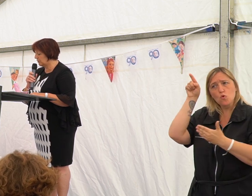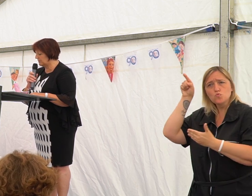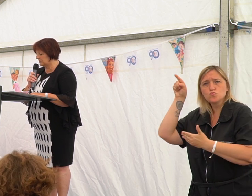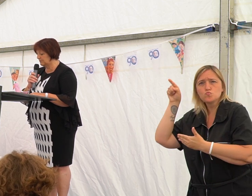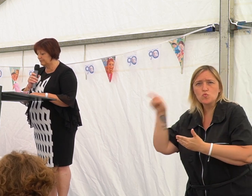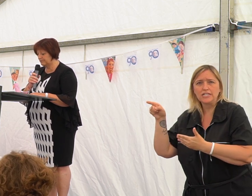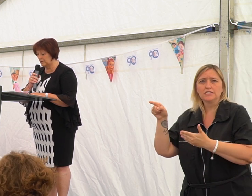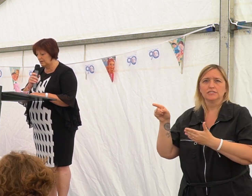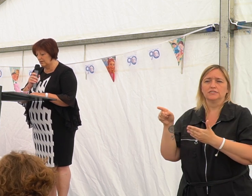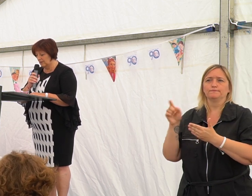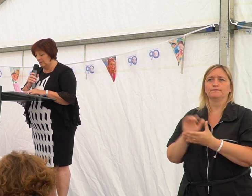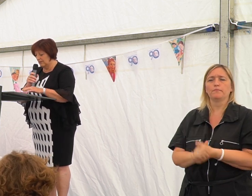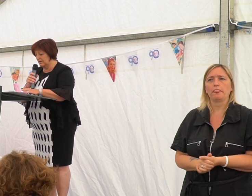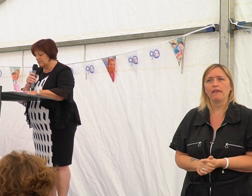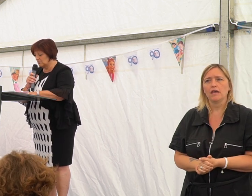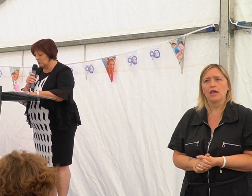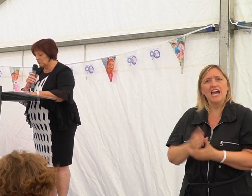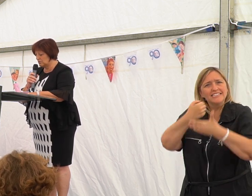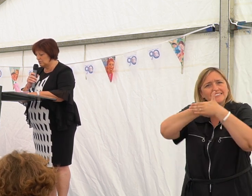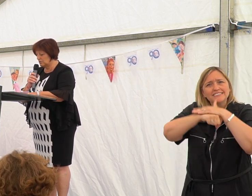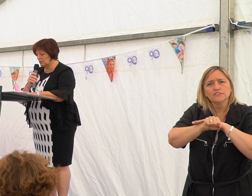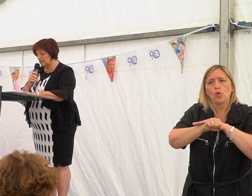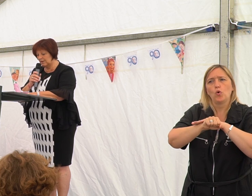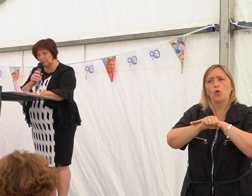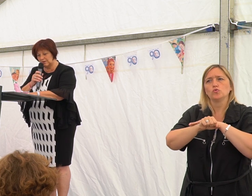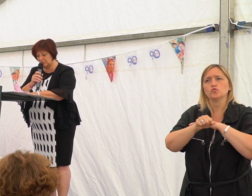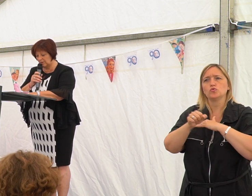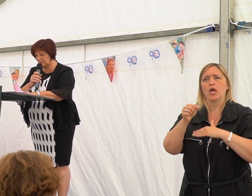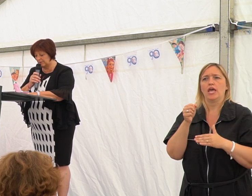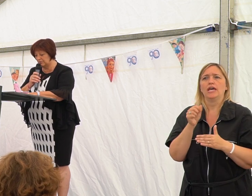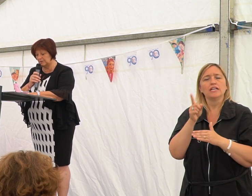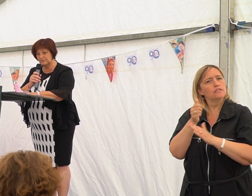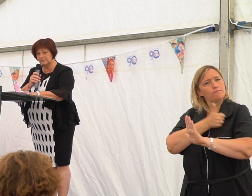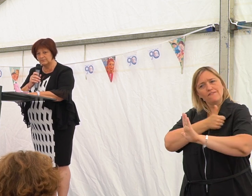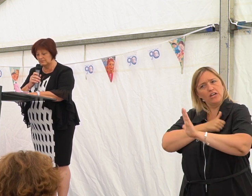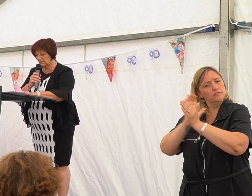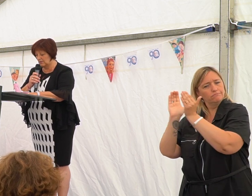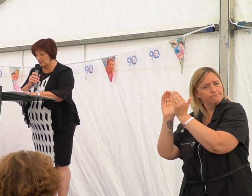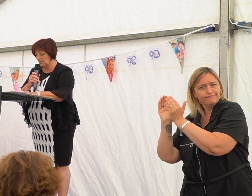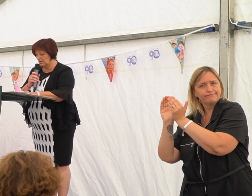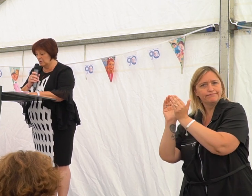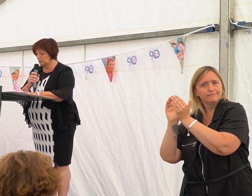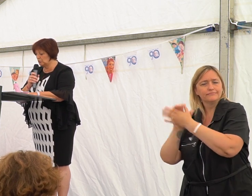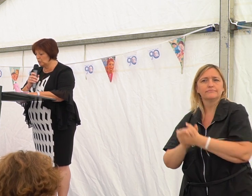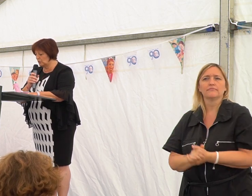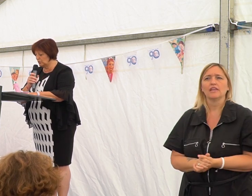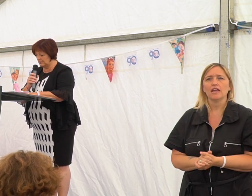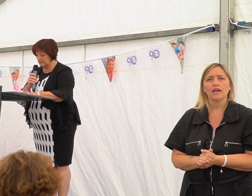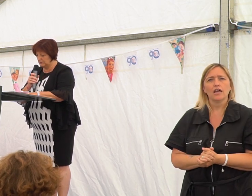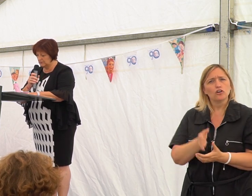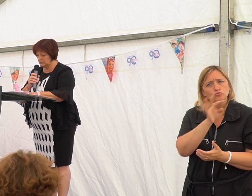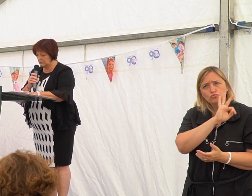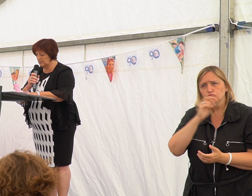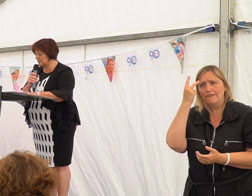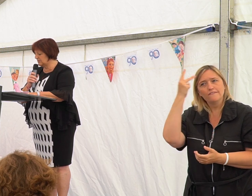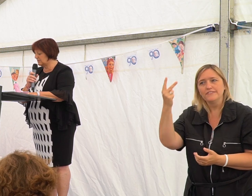par priorité. La naissance relève de la sphère privée. Tout au long de la